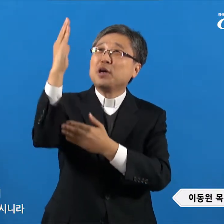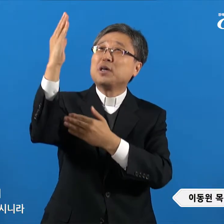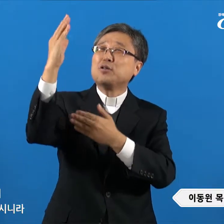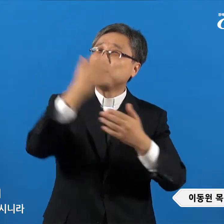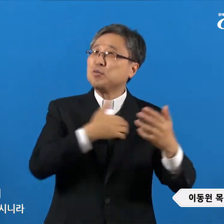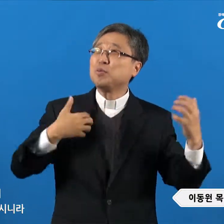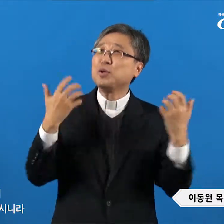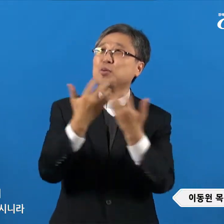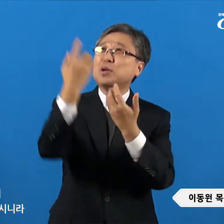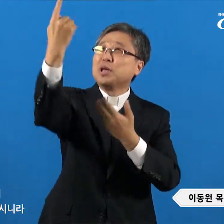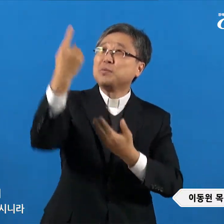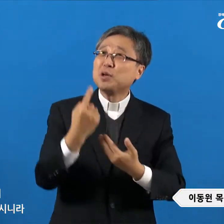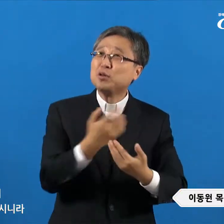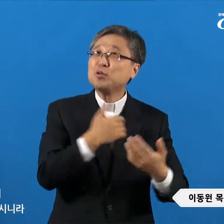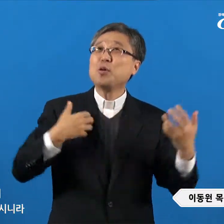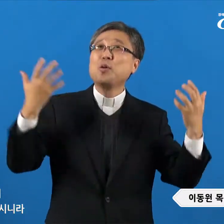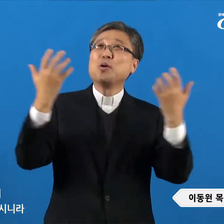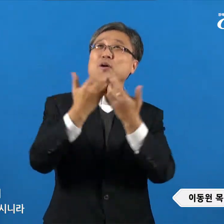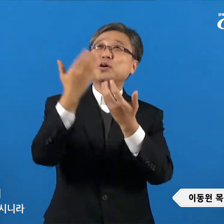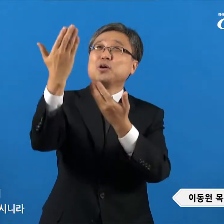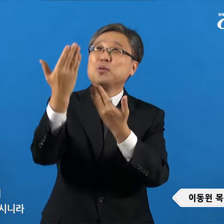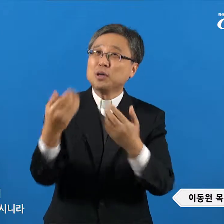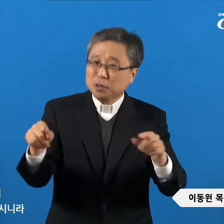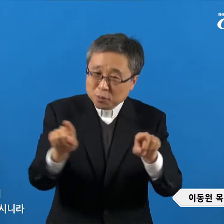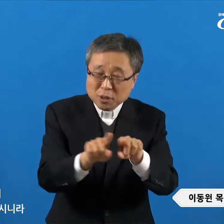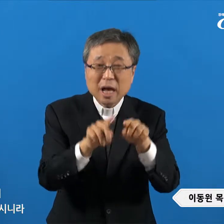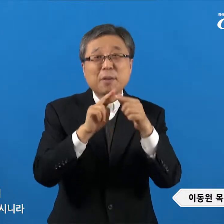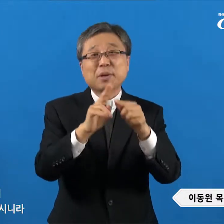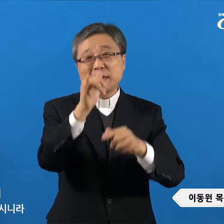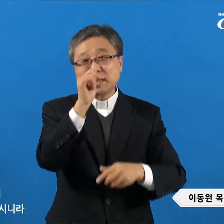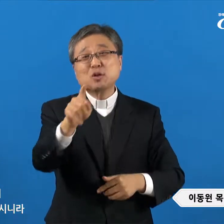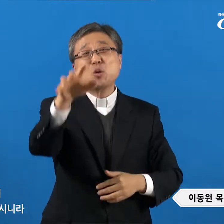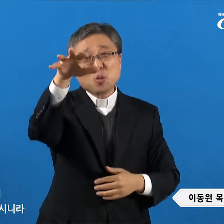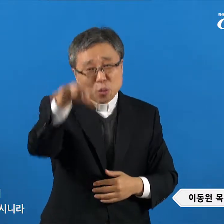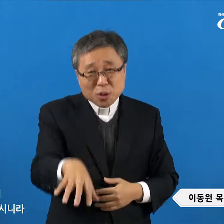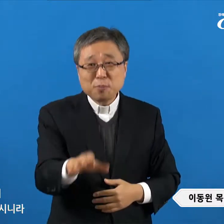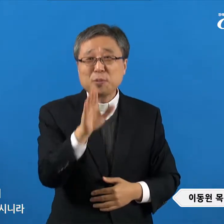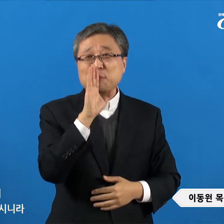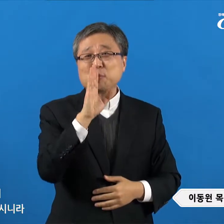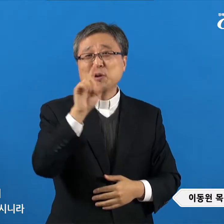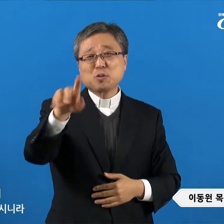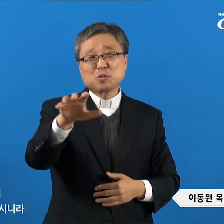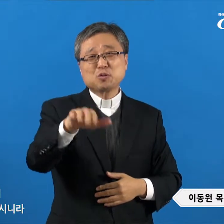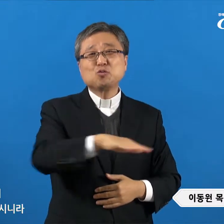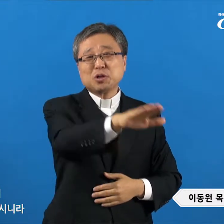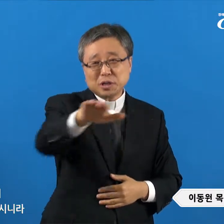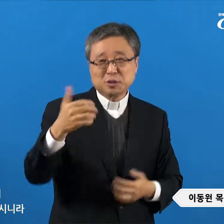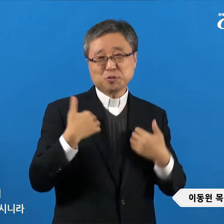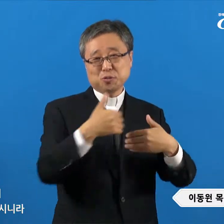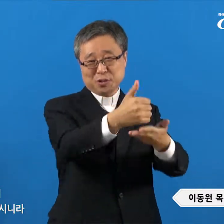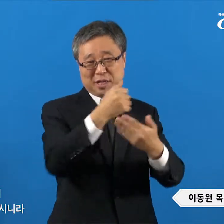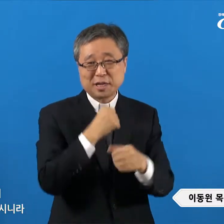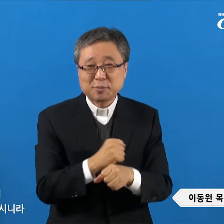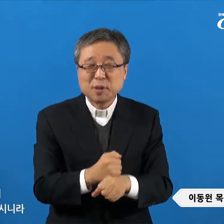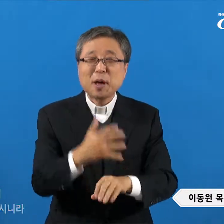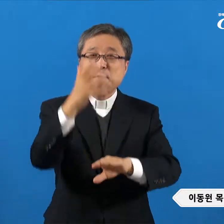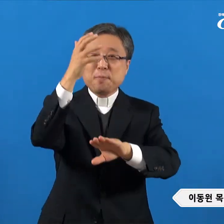임재가 충만한 것, 그와 더불어 함께 있는 그곳, 그곳으로 우리를 초대하십니다. 그는 마침내